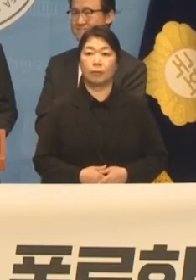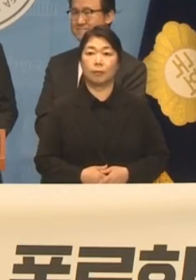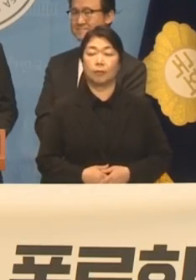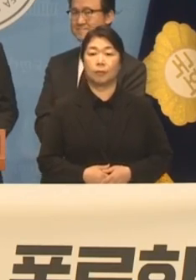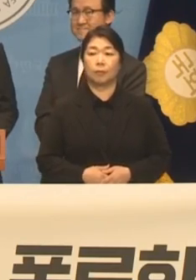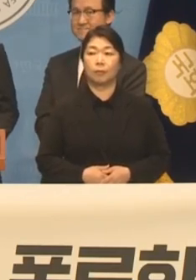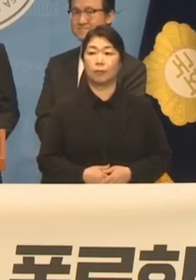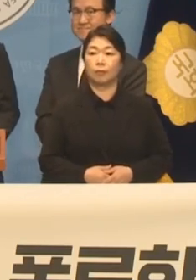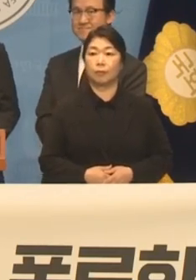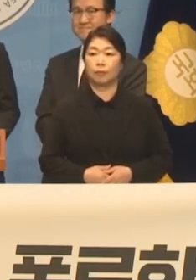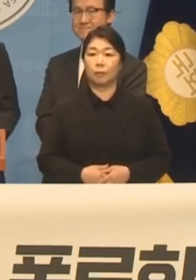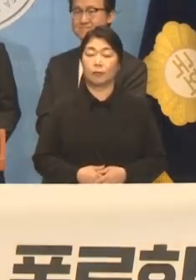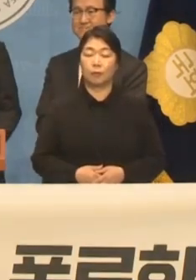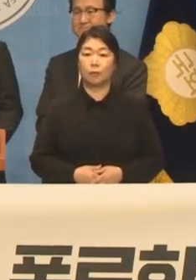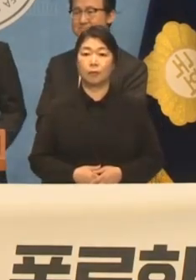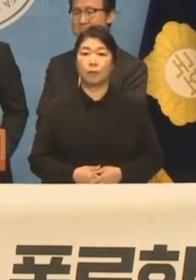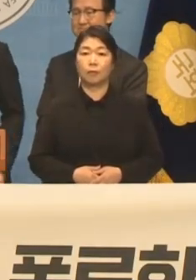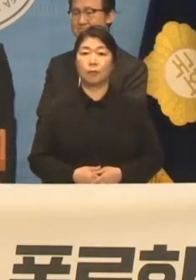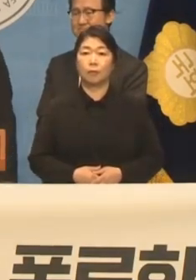시작하면